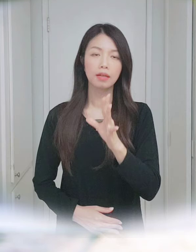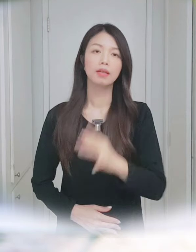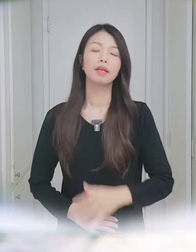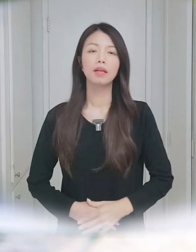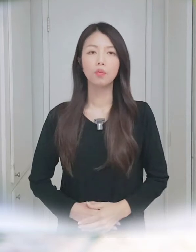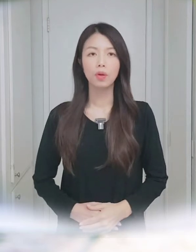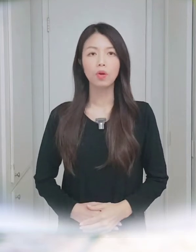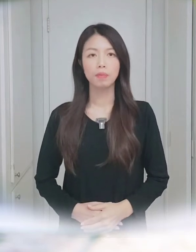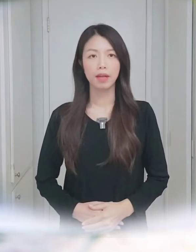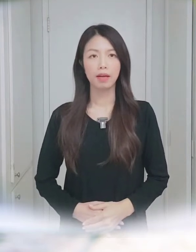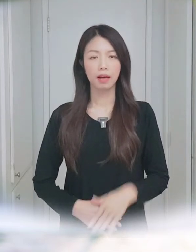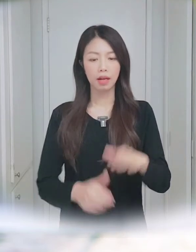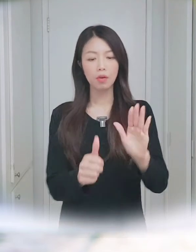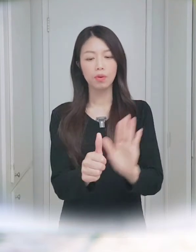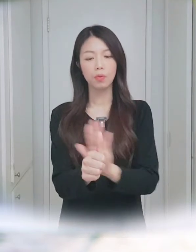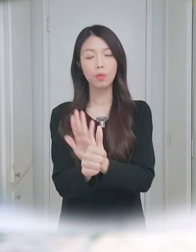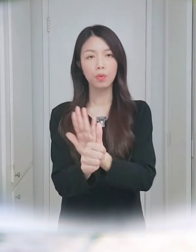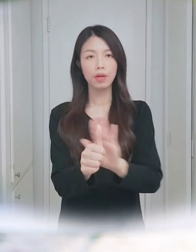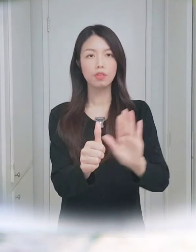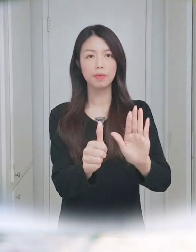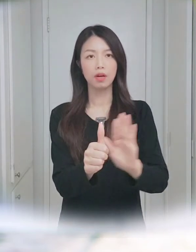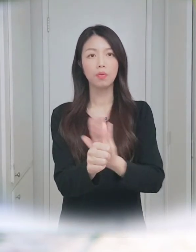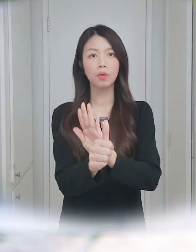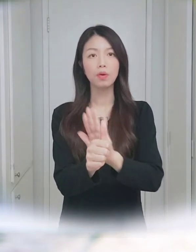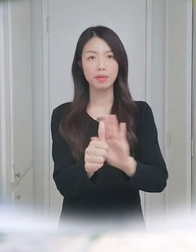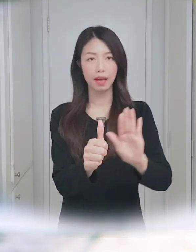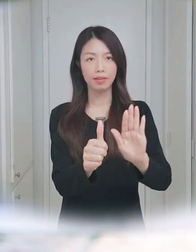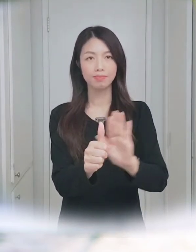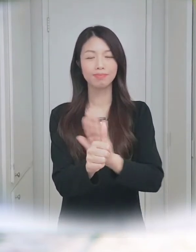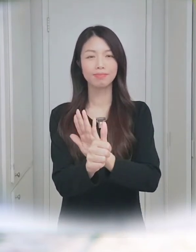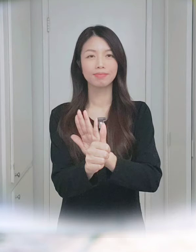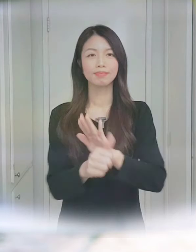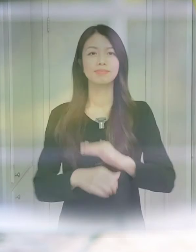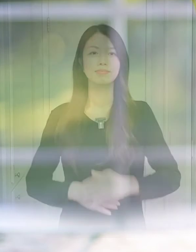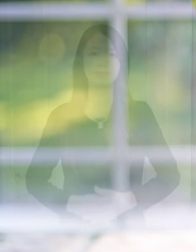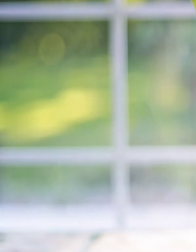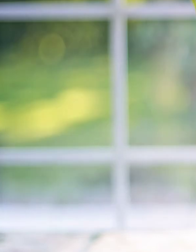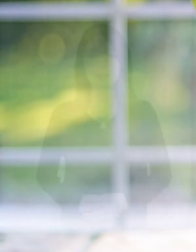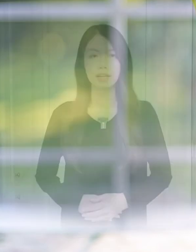많이, 위로입니다. 아까 위로 해주시면 돼요. 위로입니다.